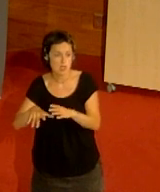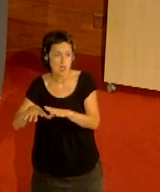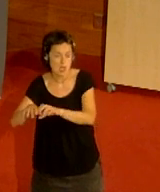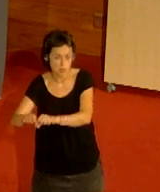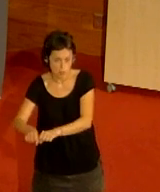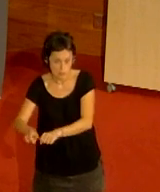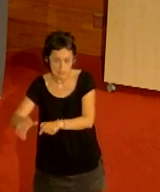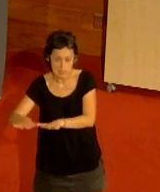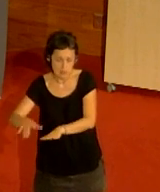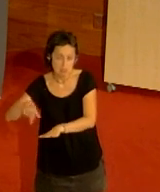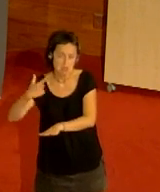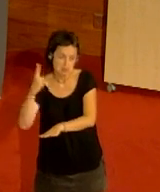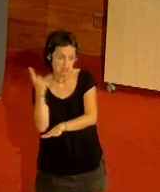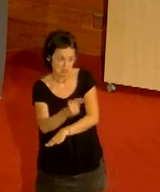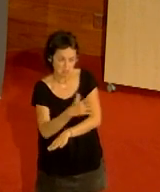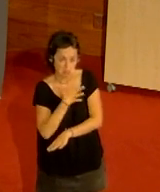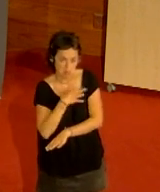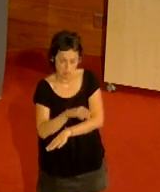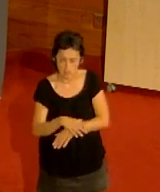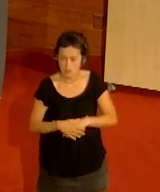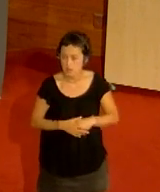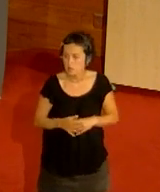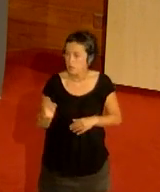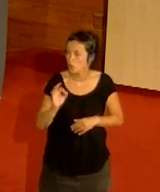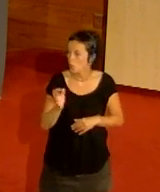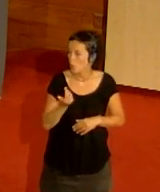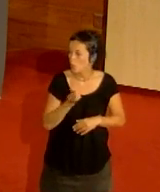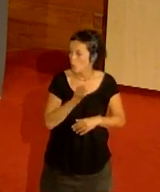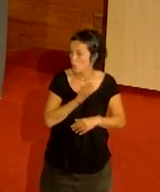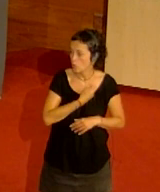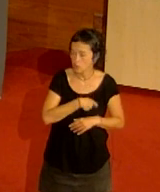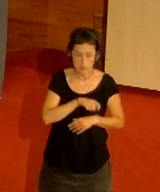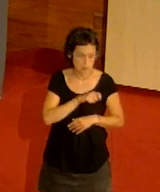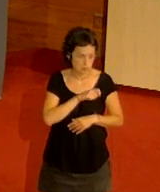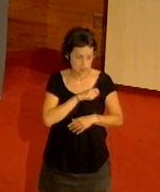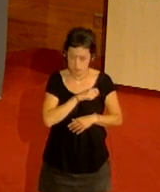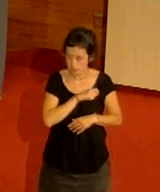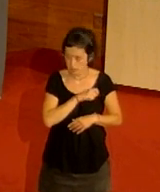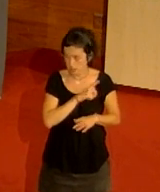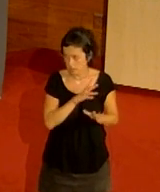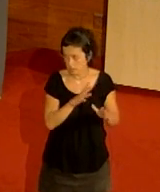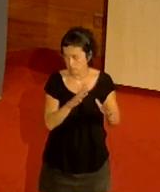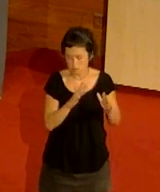a... Bueno, ver cómo cuando llegan a España, supuestamente en un momento,